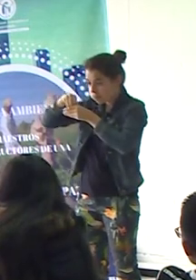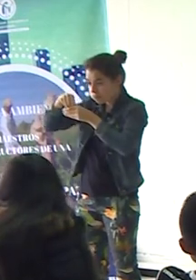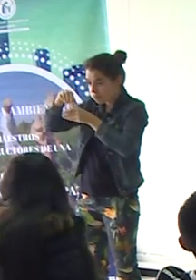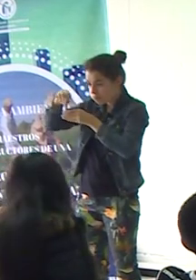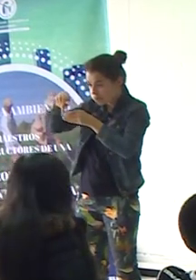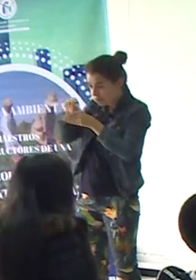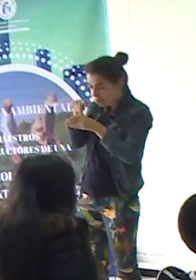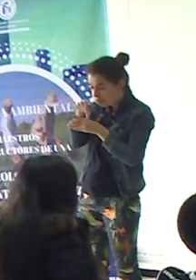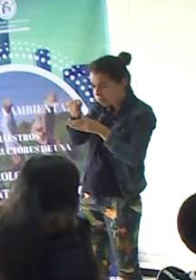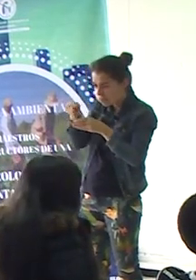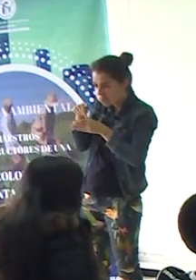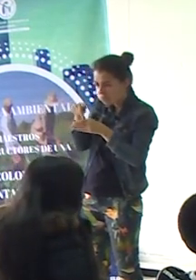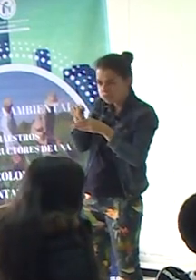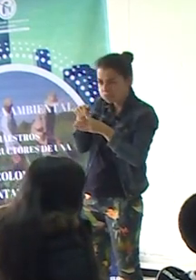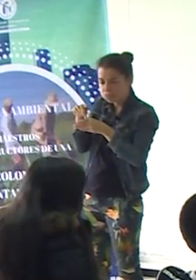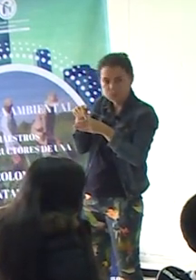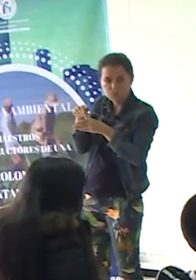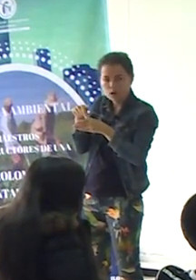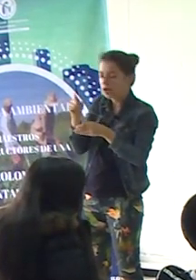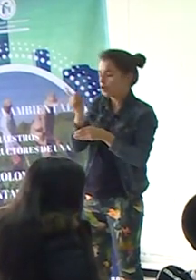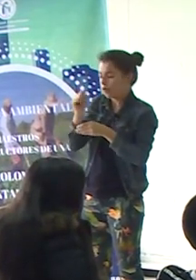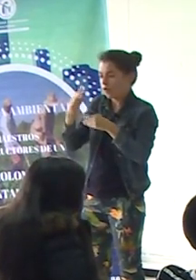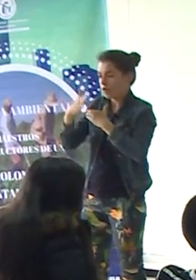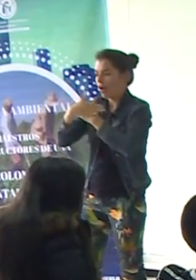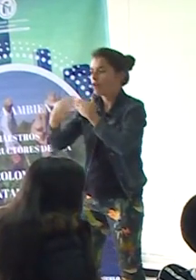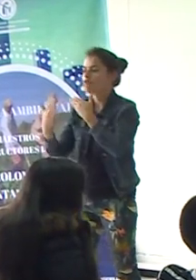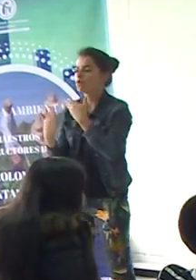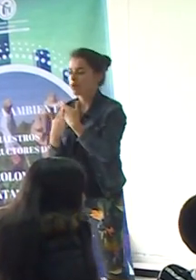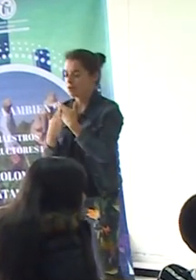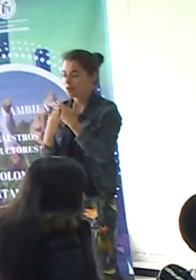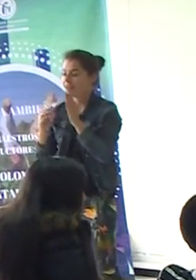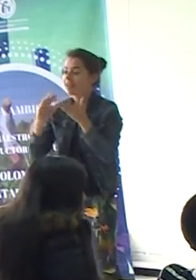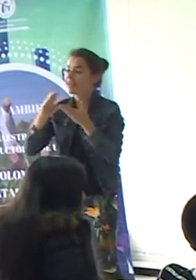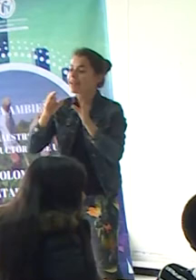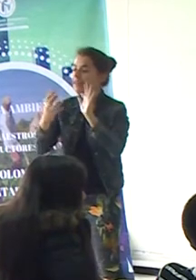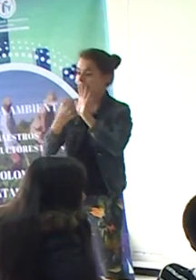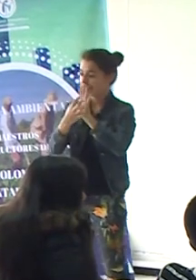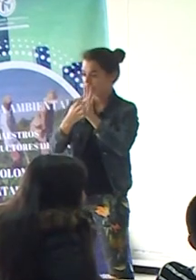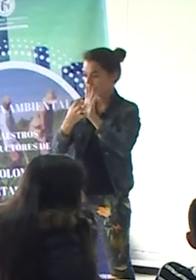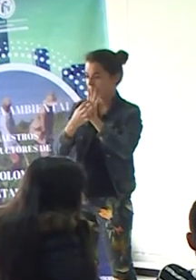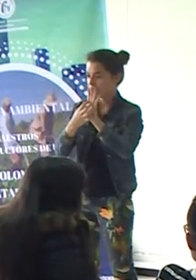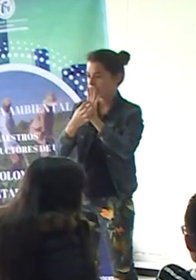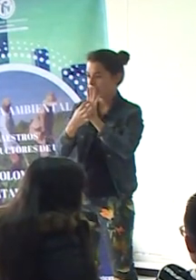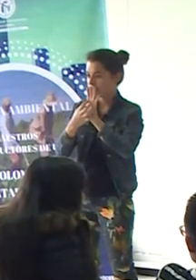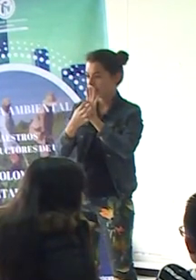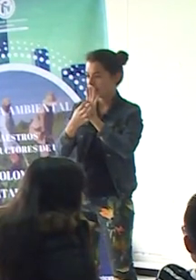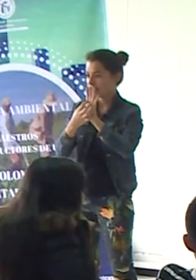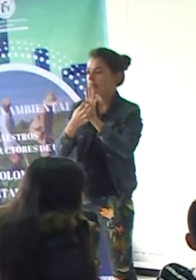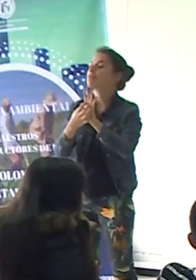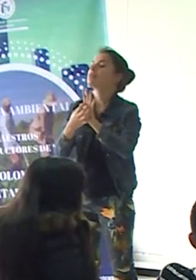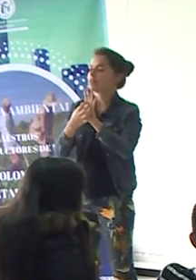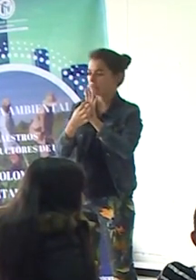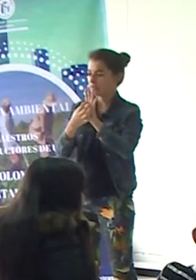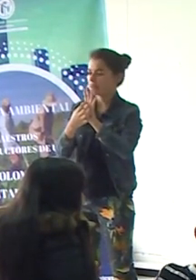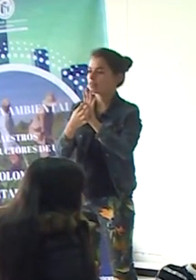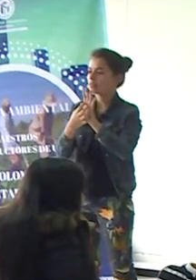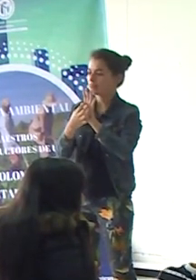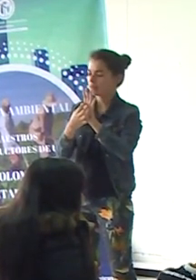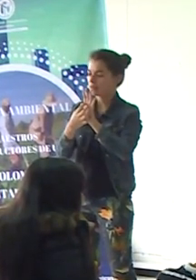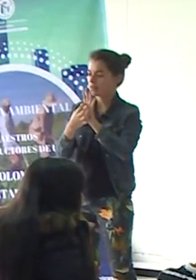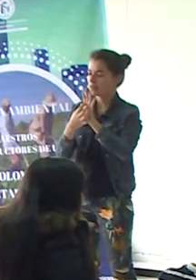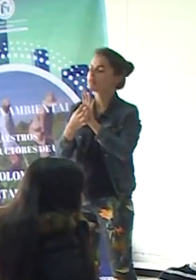imágenes o representaciones del individuo dentro del farol fuera del farol del territorio